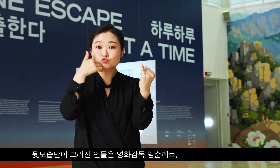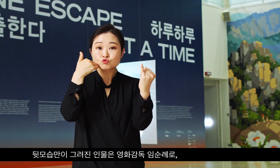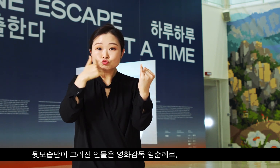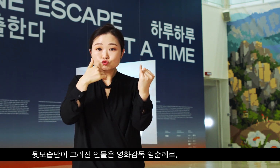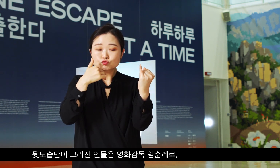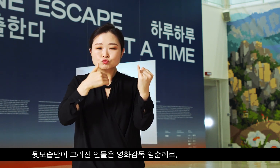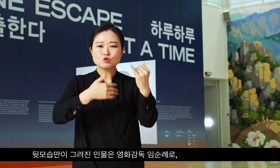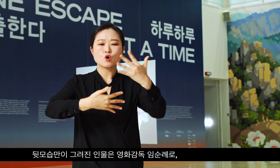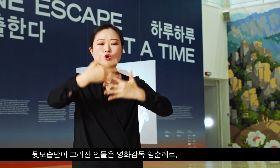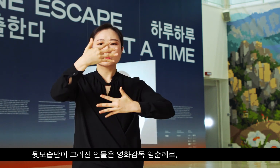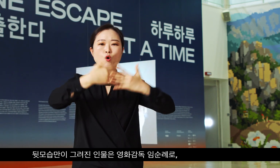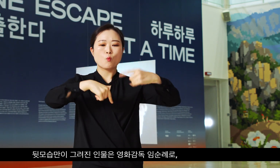영화감독 임순예로,